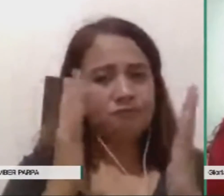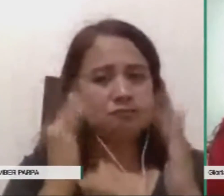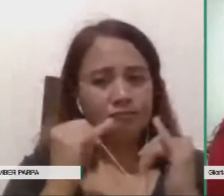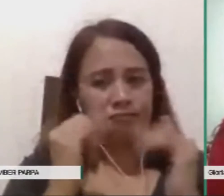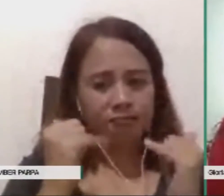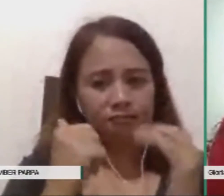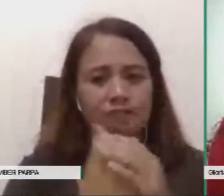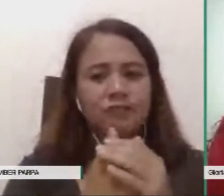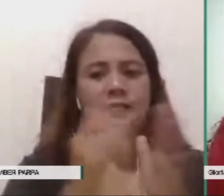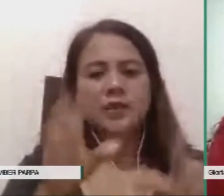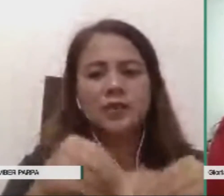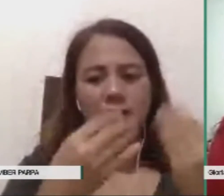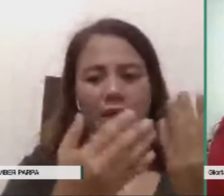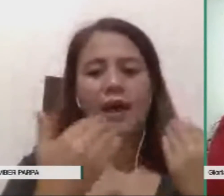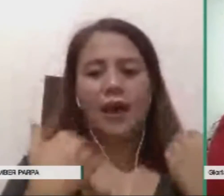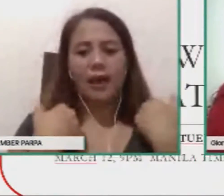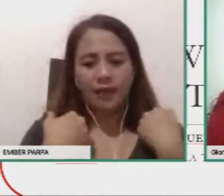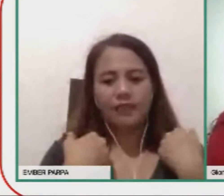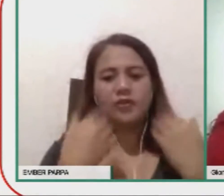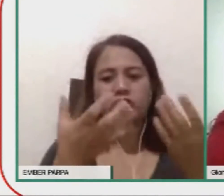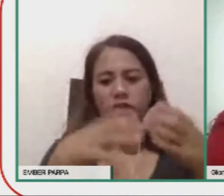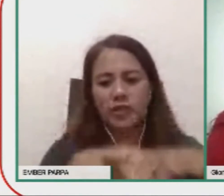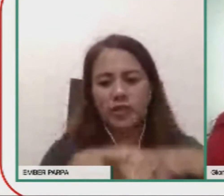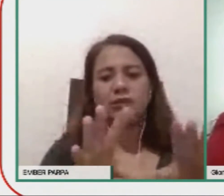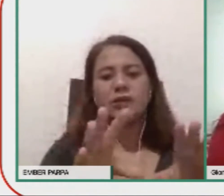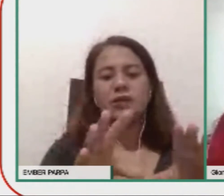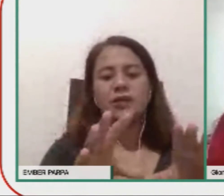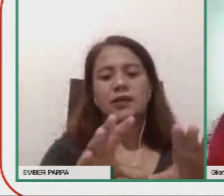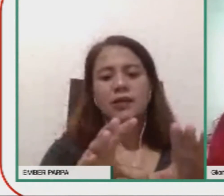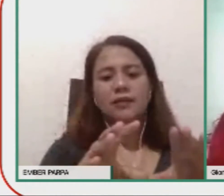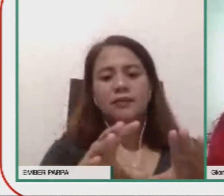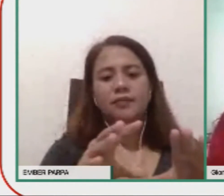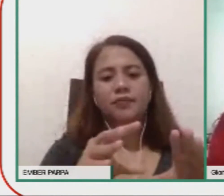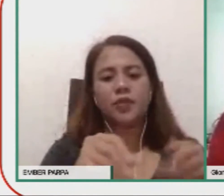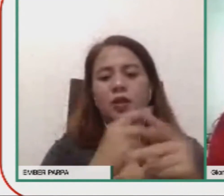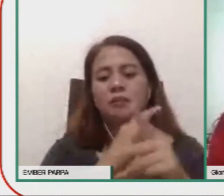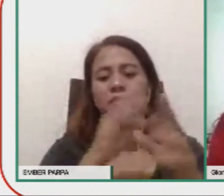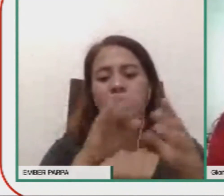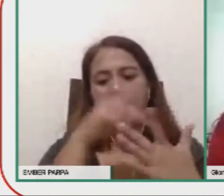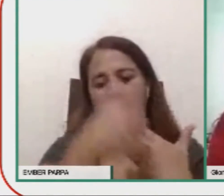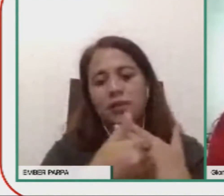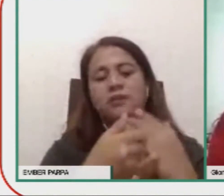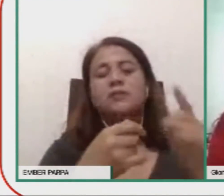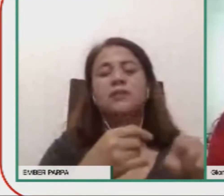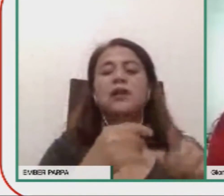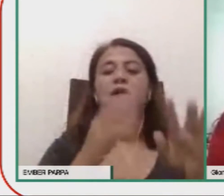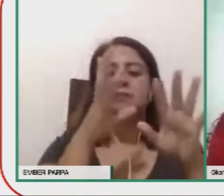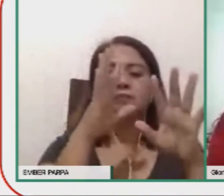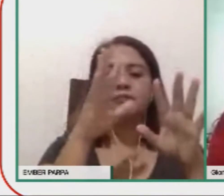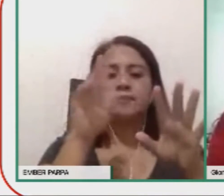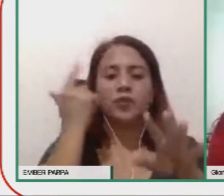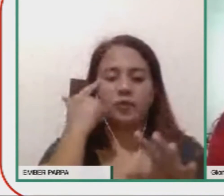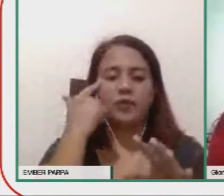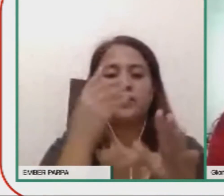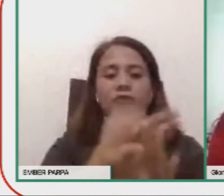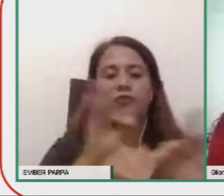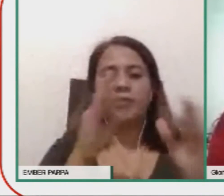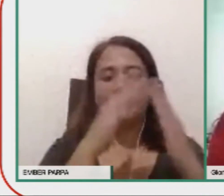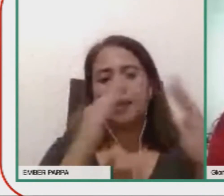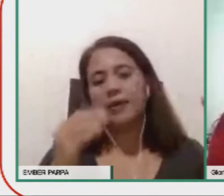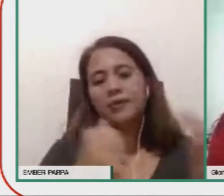magkaroon din tayo ng chance na mabigyan ng proyekto ng gobyerno ng libreng pabahay.